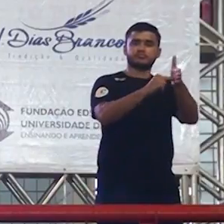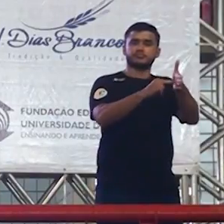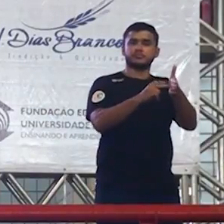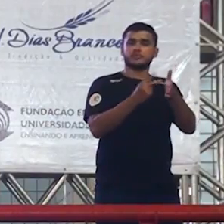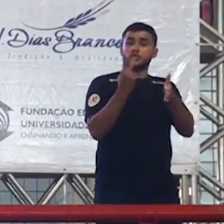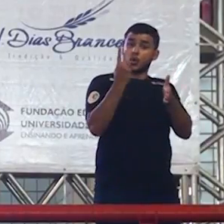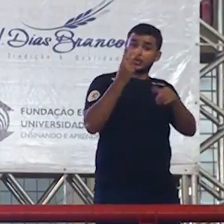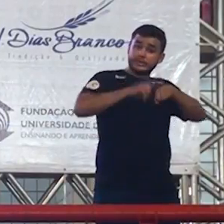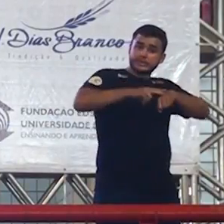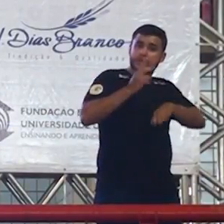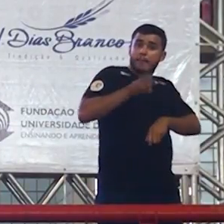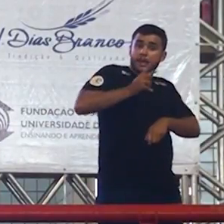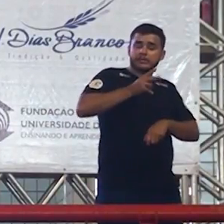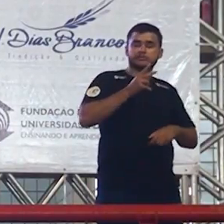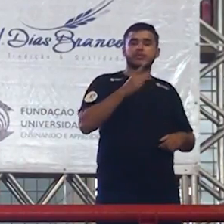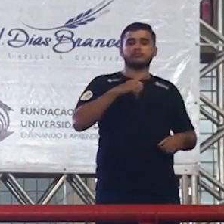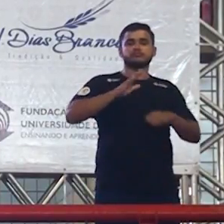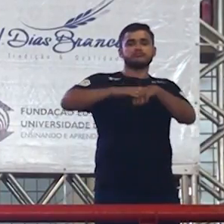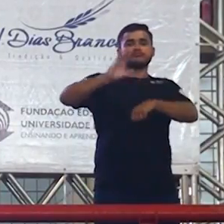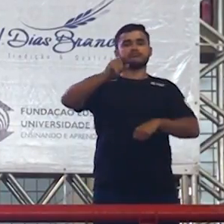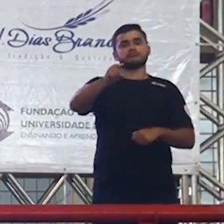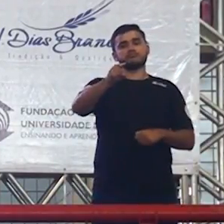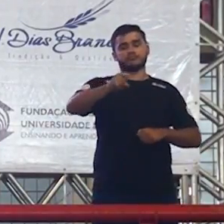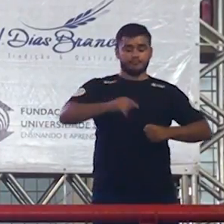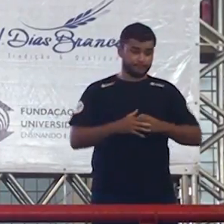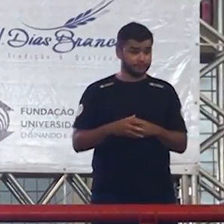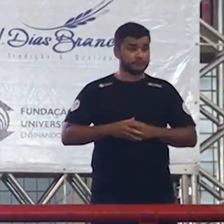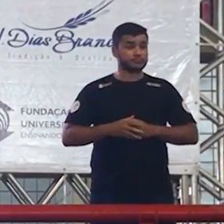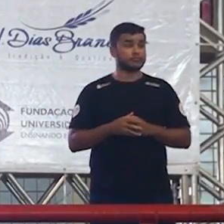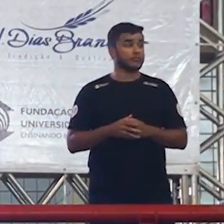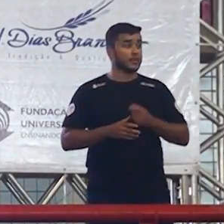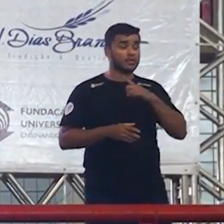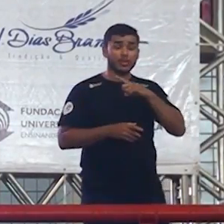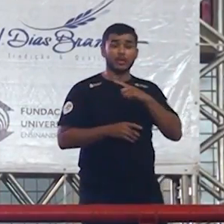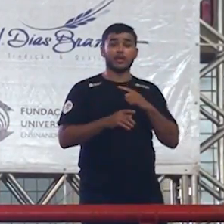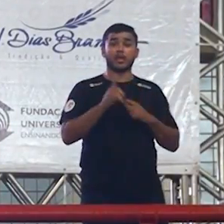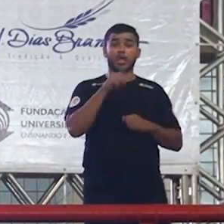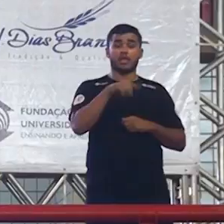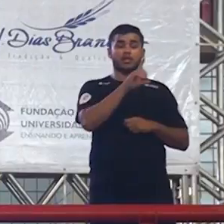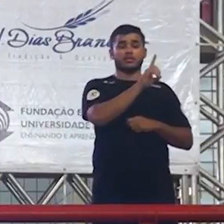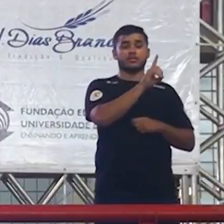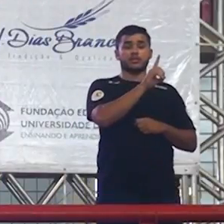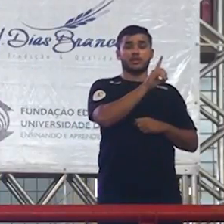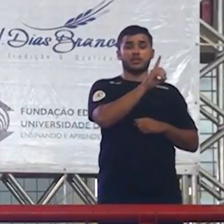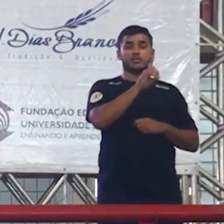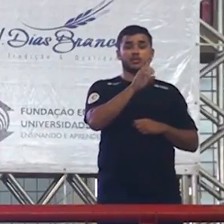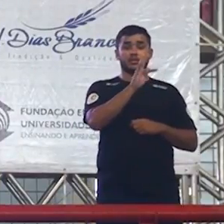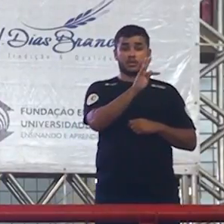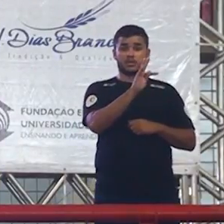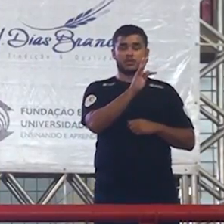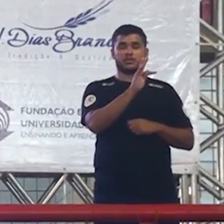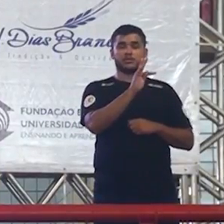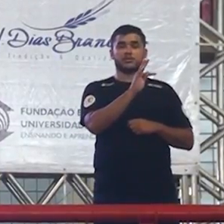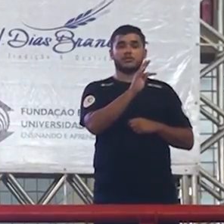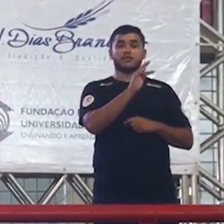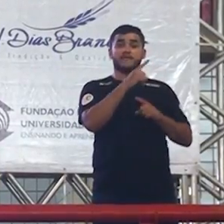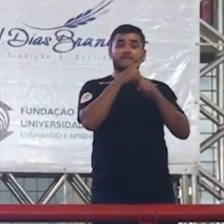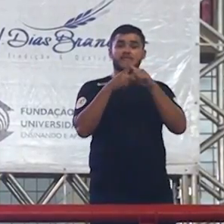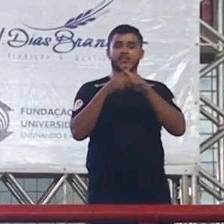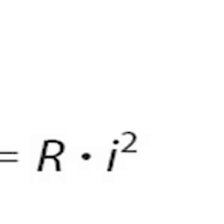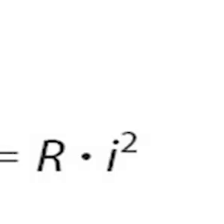quarta fórmula. Potência é a DDP vezes a corrente. Copiem.